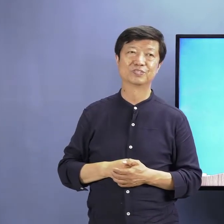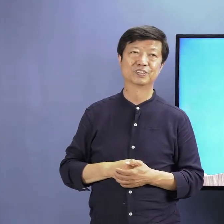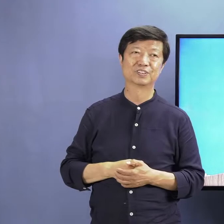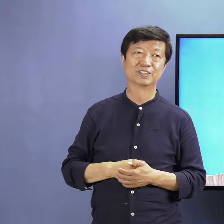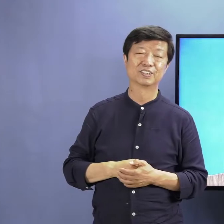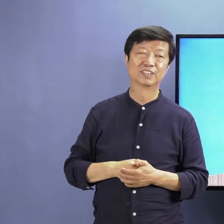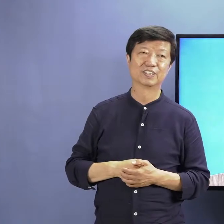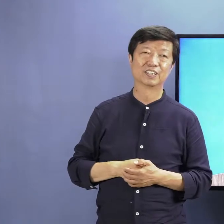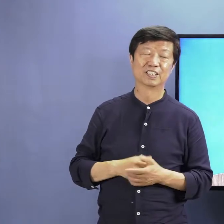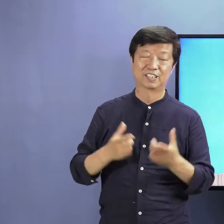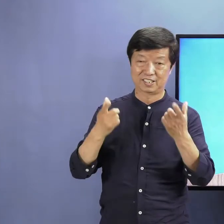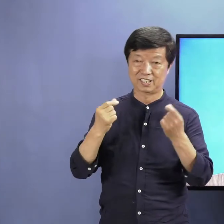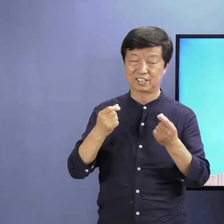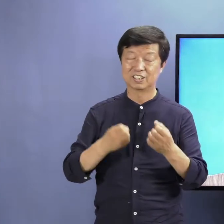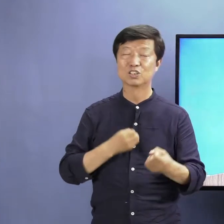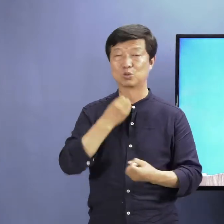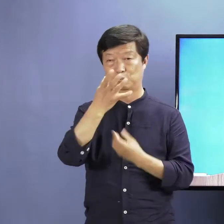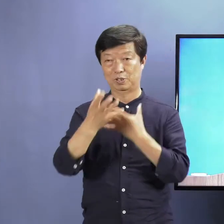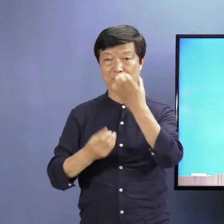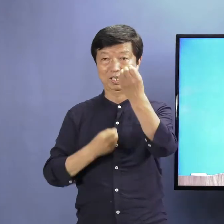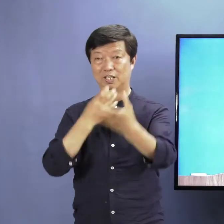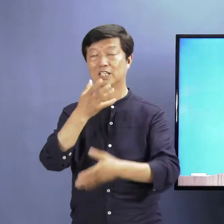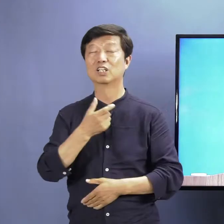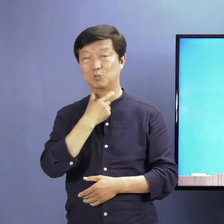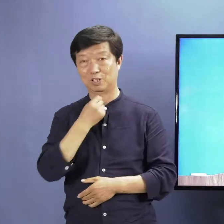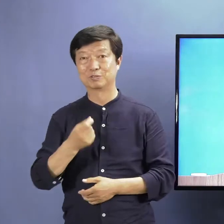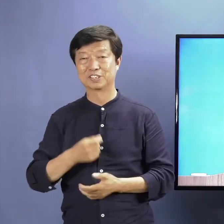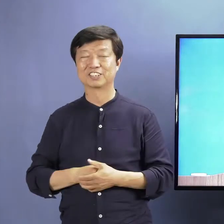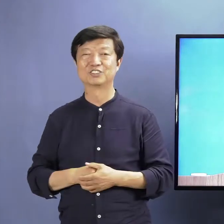동일한 고백으로 우리가 함께 이 찬양을 같이 드리겠습니다.